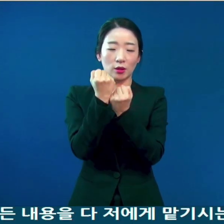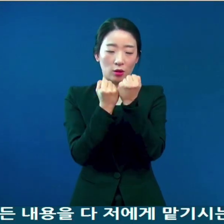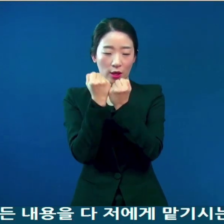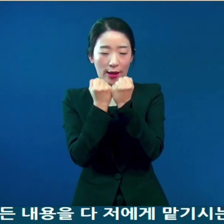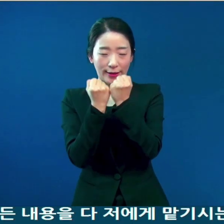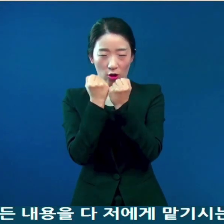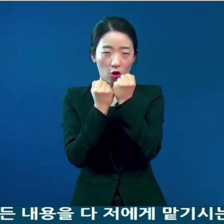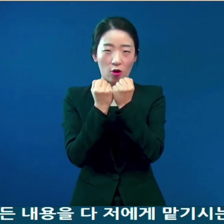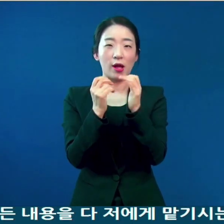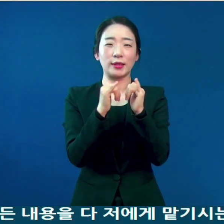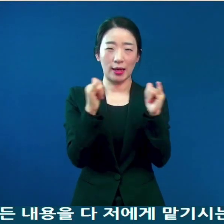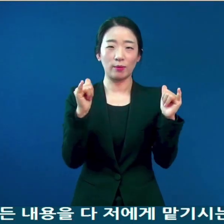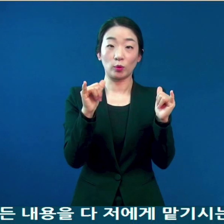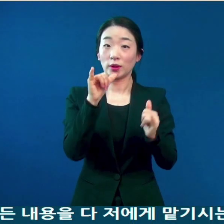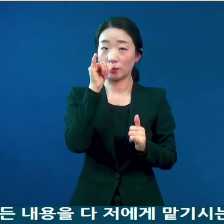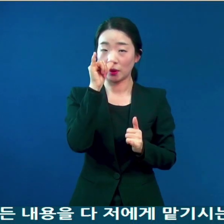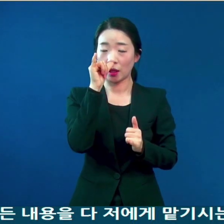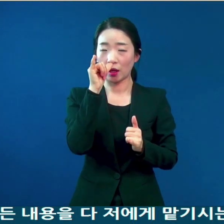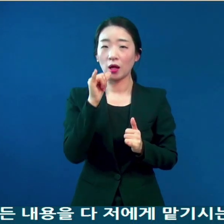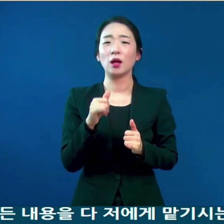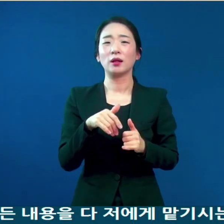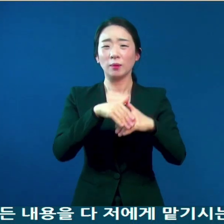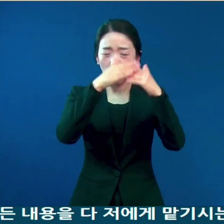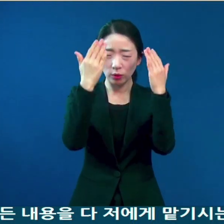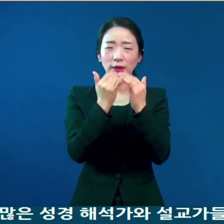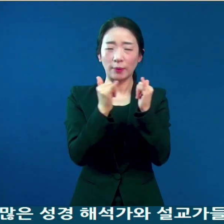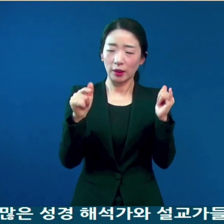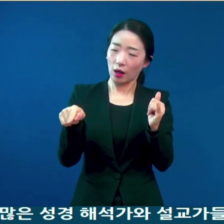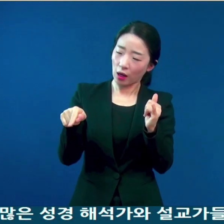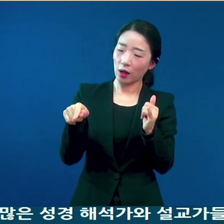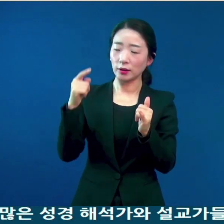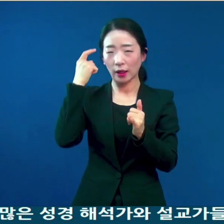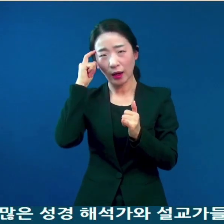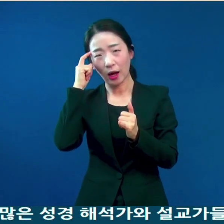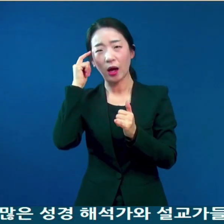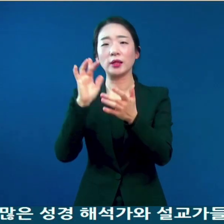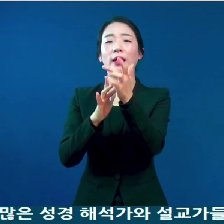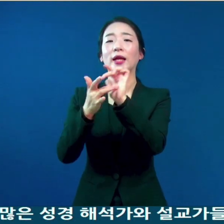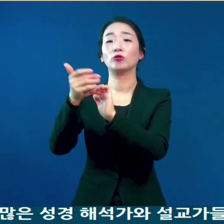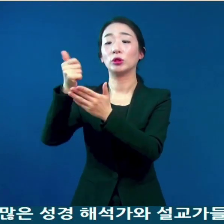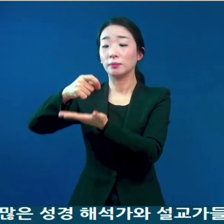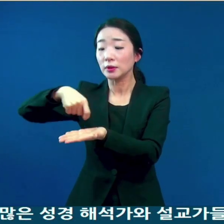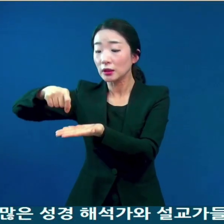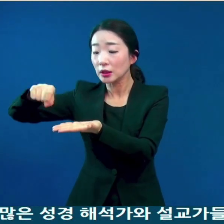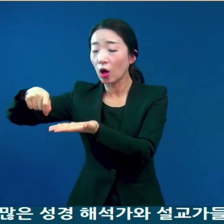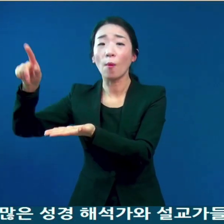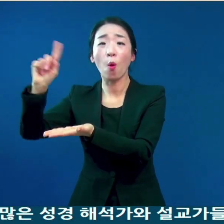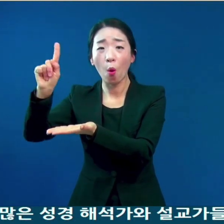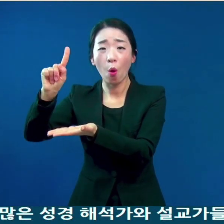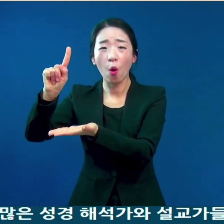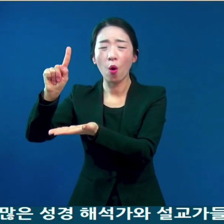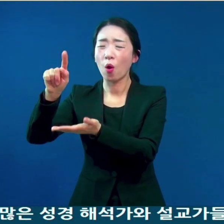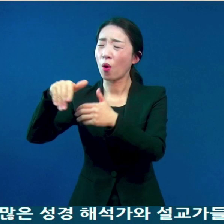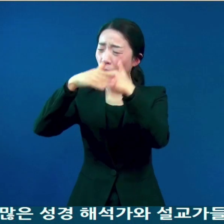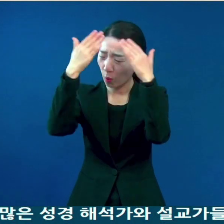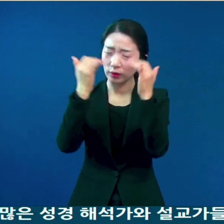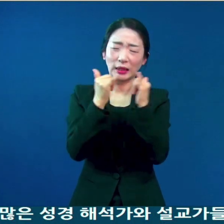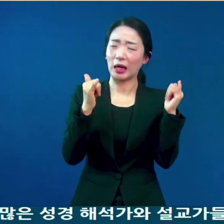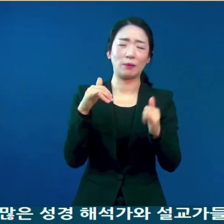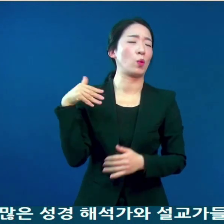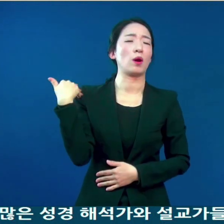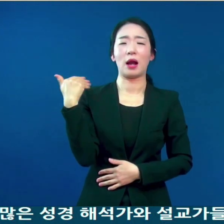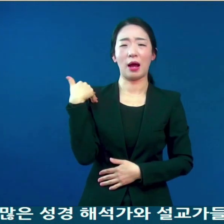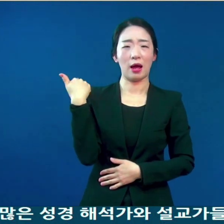도대체 예수님이 여기에다가 뭘 쓰셨을까? 이거 추측이죠. 정답은 모릅니다. 정답은 하늘나라 가봐야 아는데